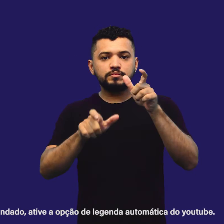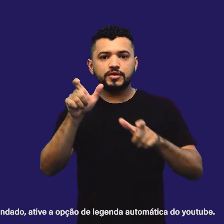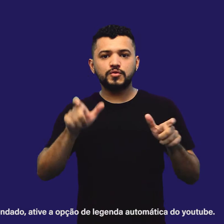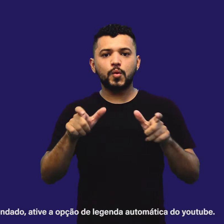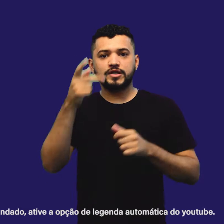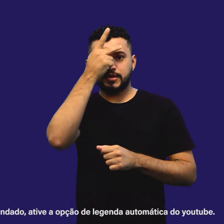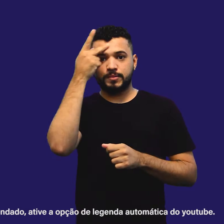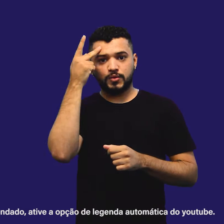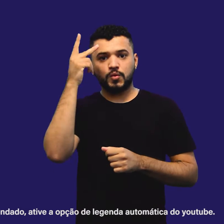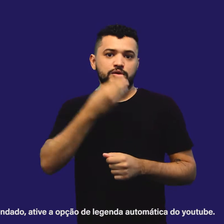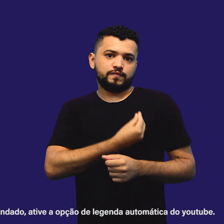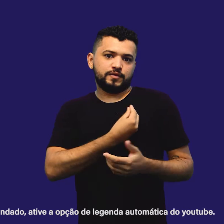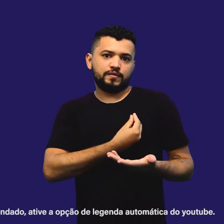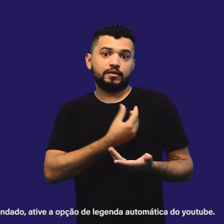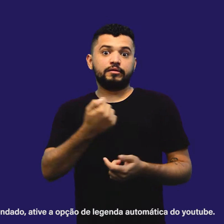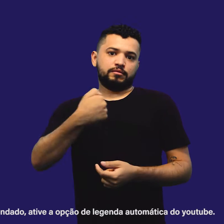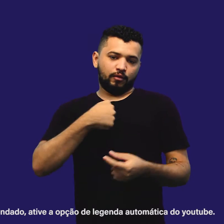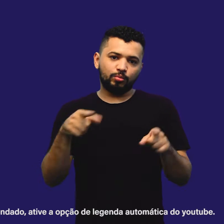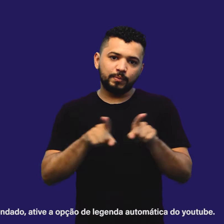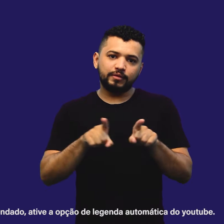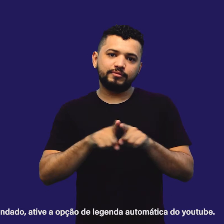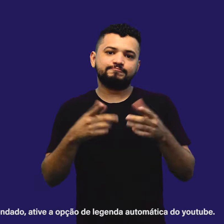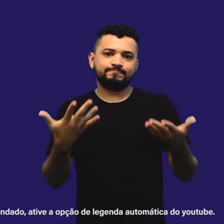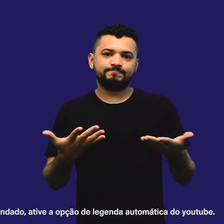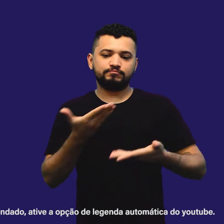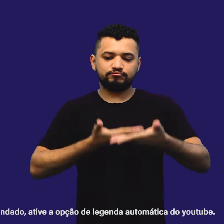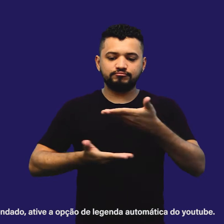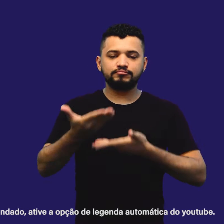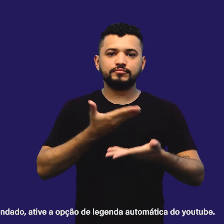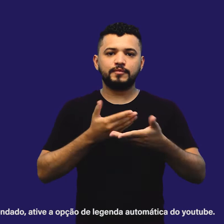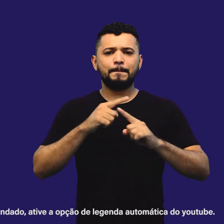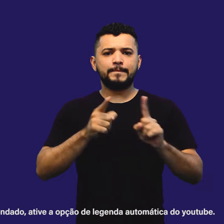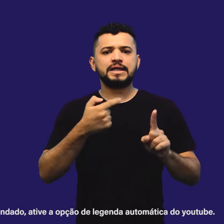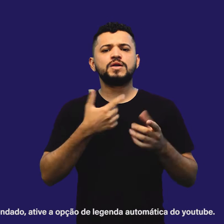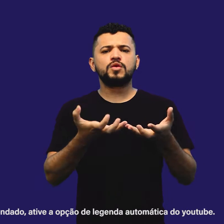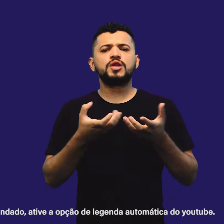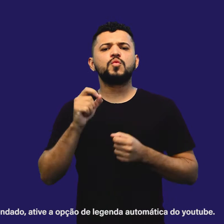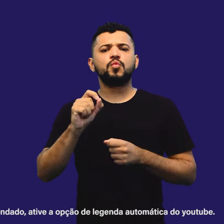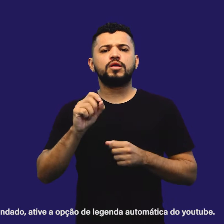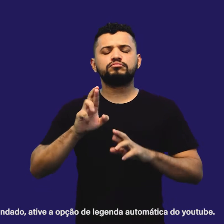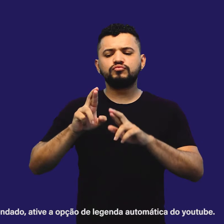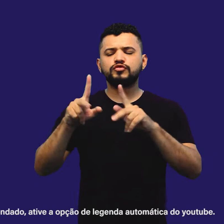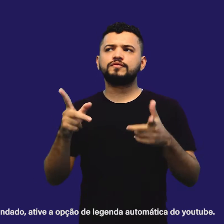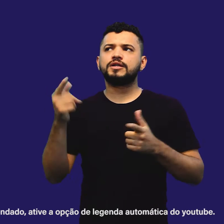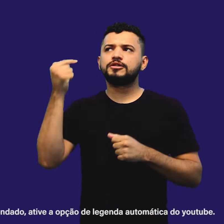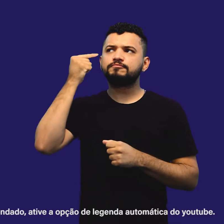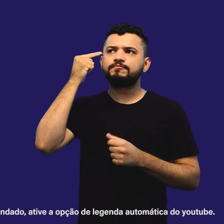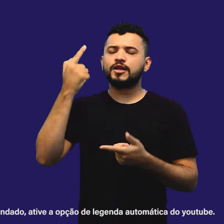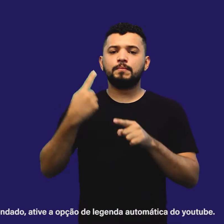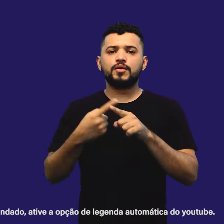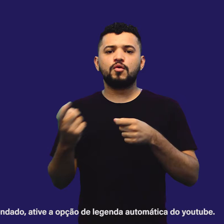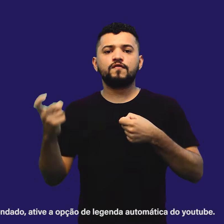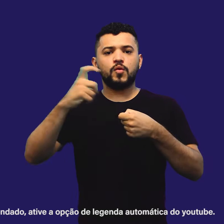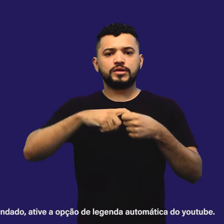mesmo. Inclusive, eu. Mas eu queria algo diferente para quando tudo voltasse ao